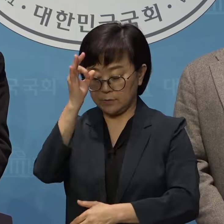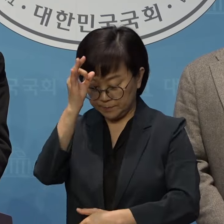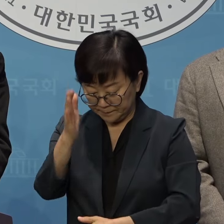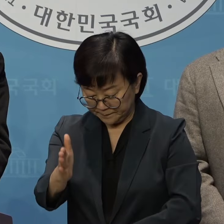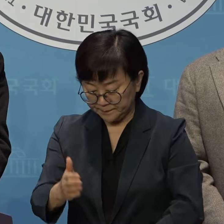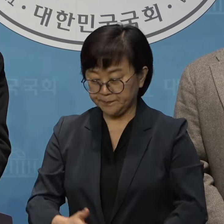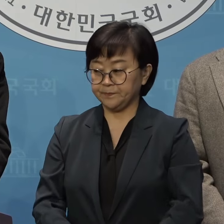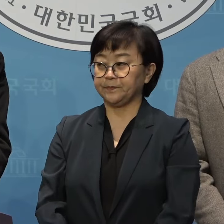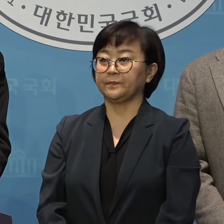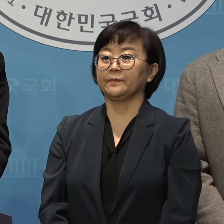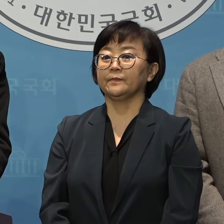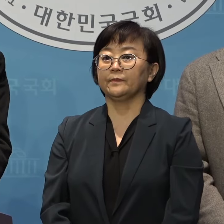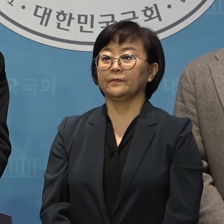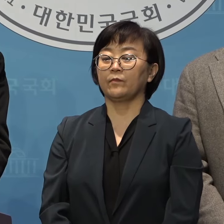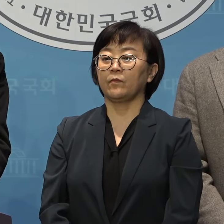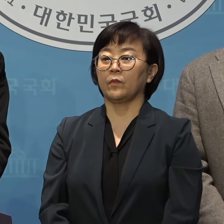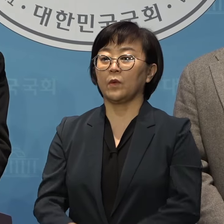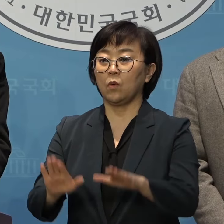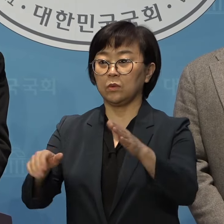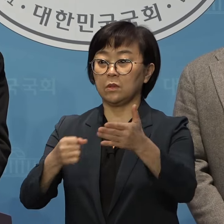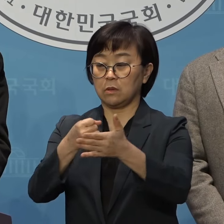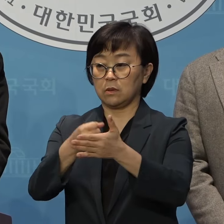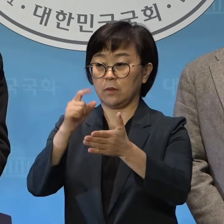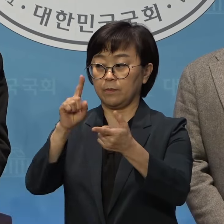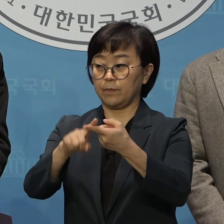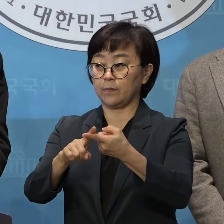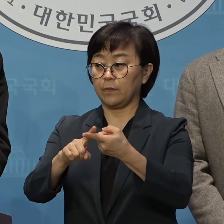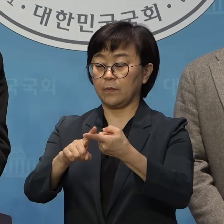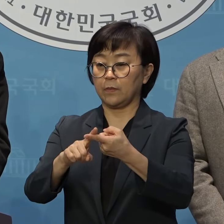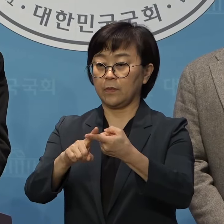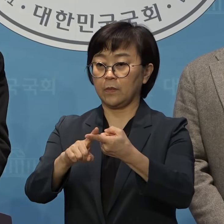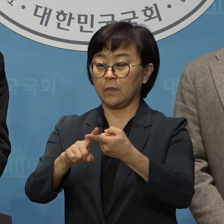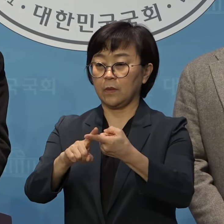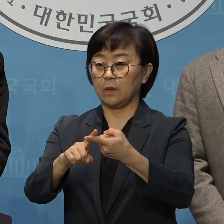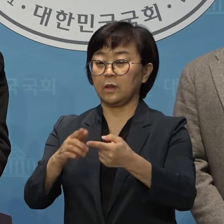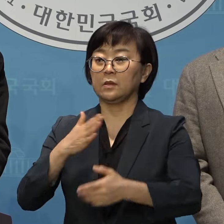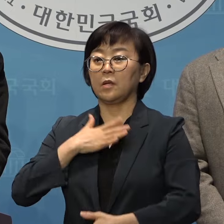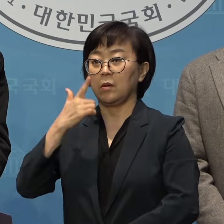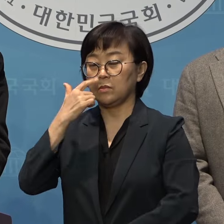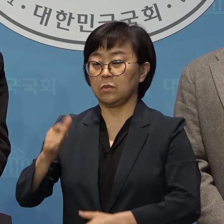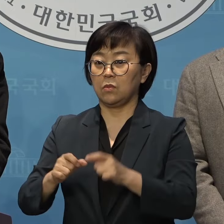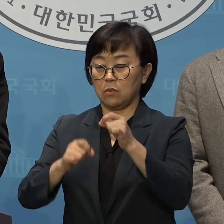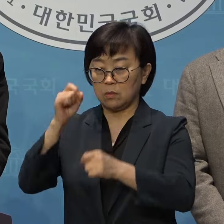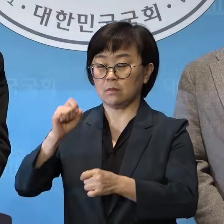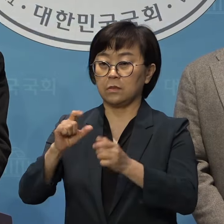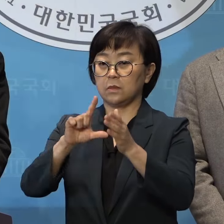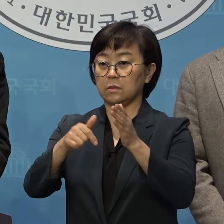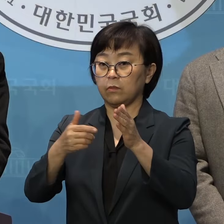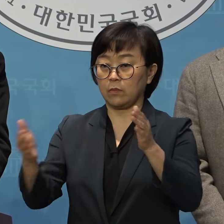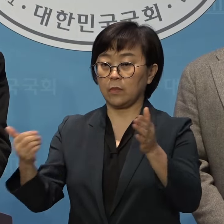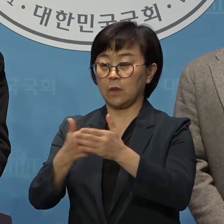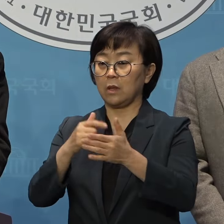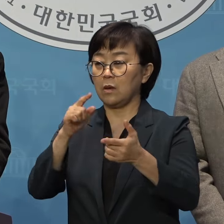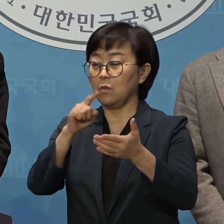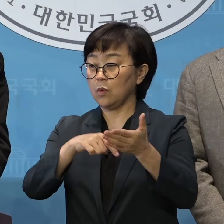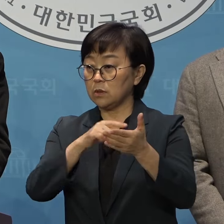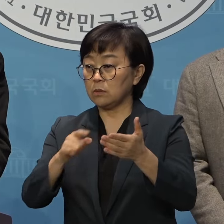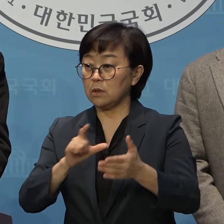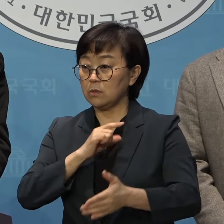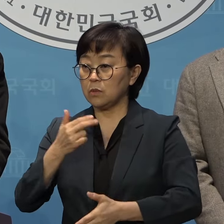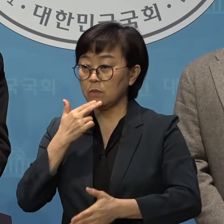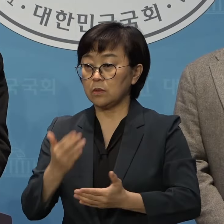사과드립니다. 저의 오늘 결정에 대해 저의 아버지처럼 오랜 세월 보상도 이름도